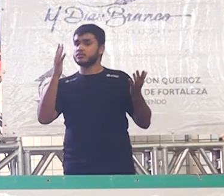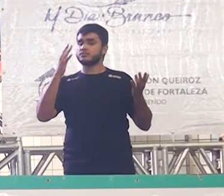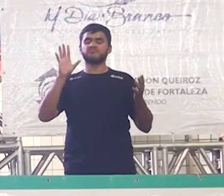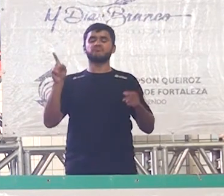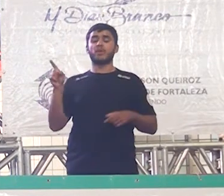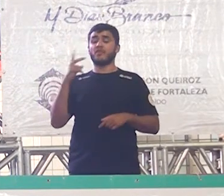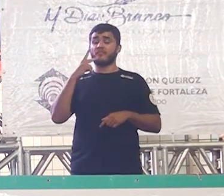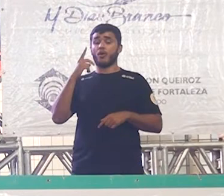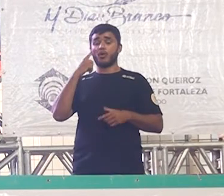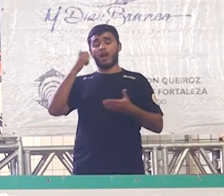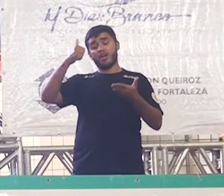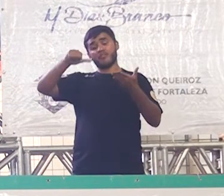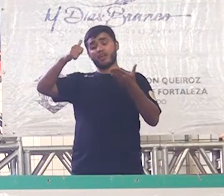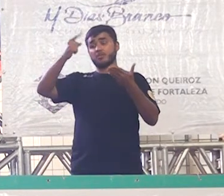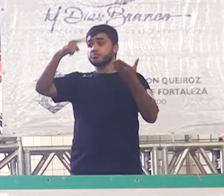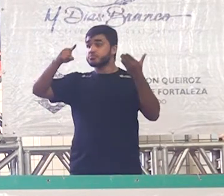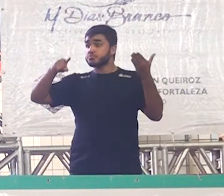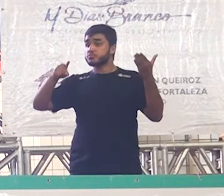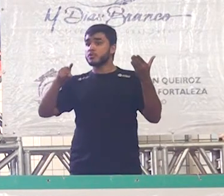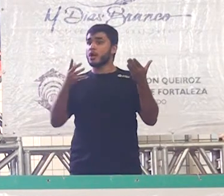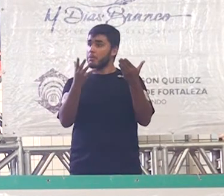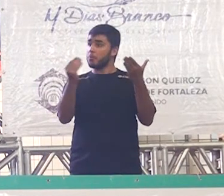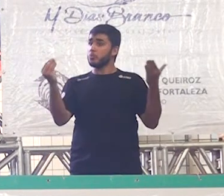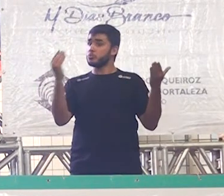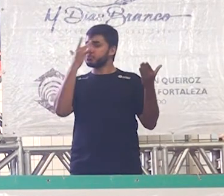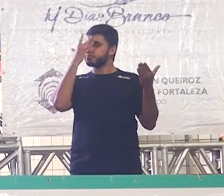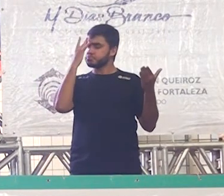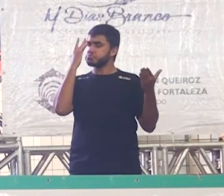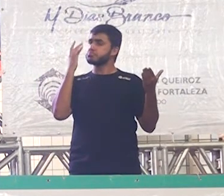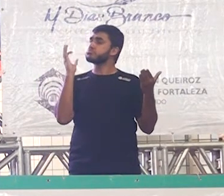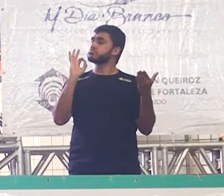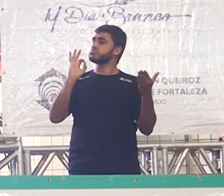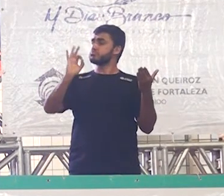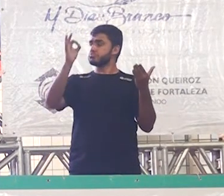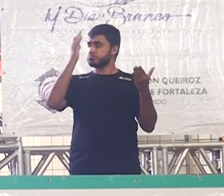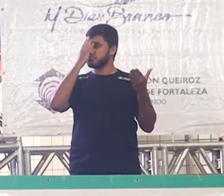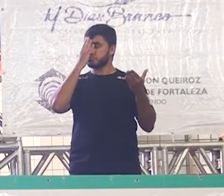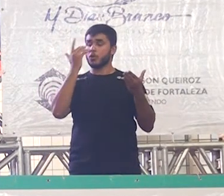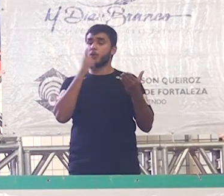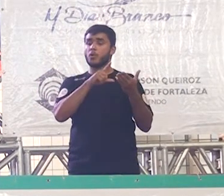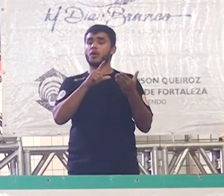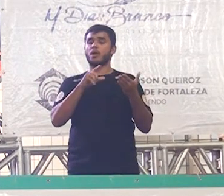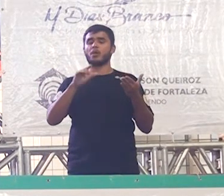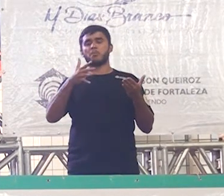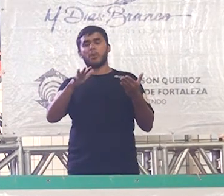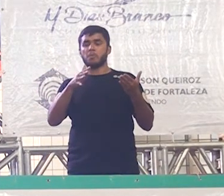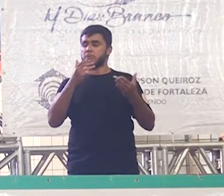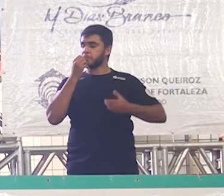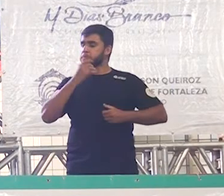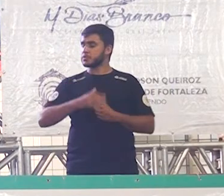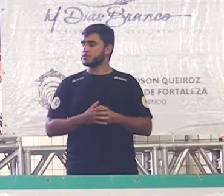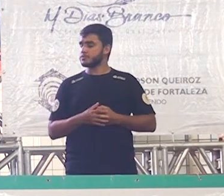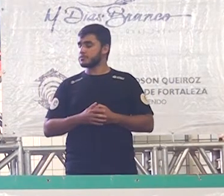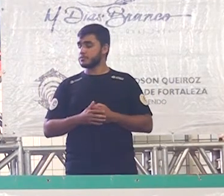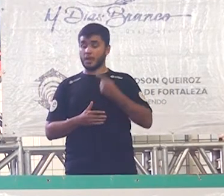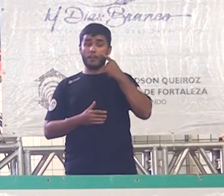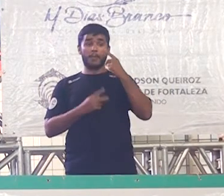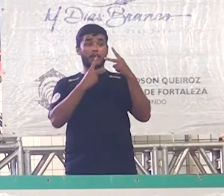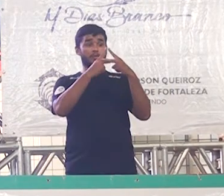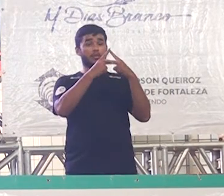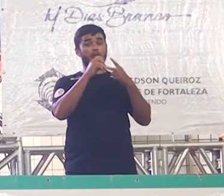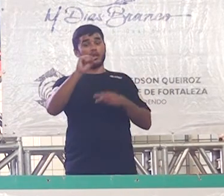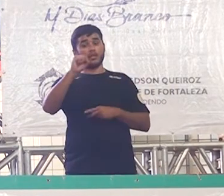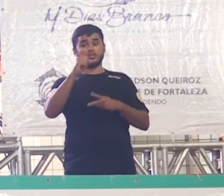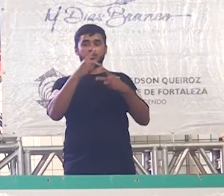questão. Foi que houve aí? Geralmente, a gente só lembra que velocidade média é ΔS sobre ΔT.